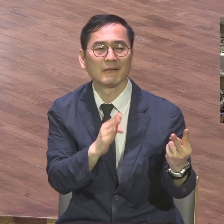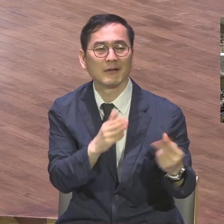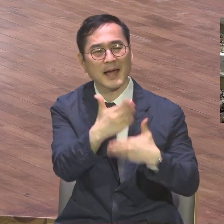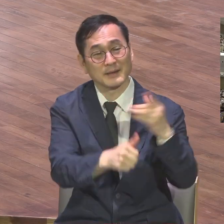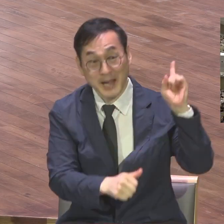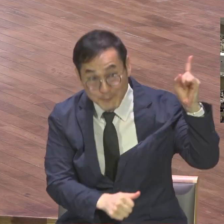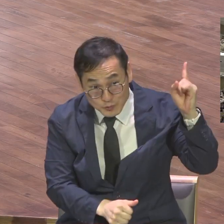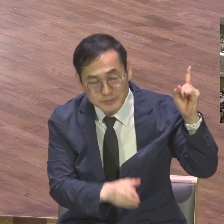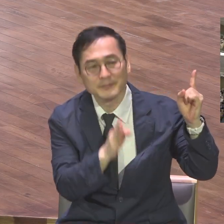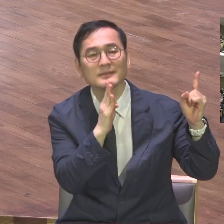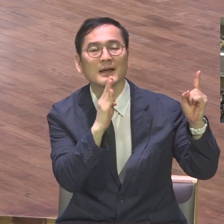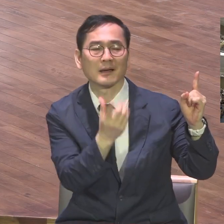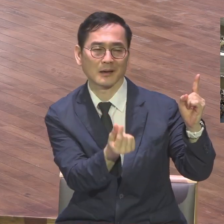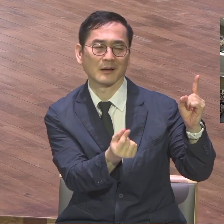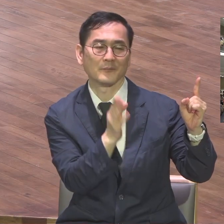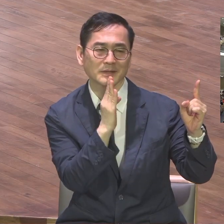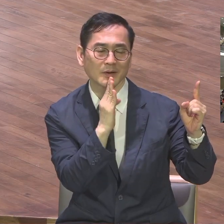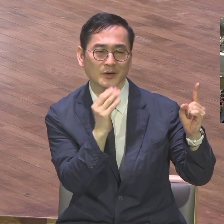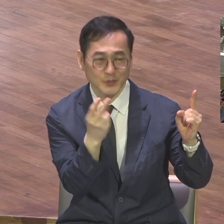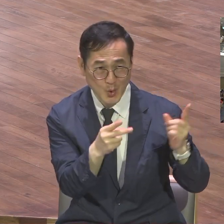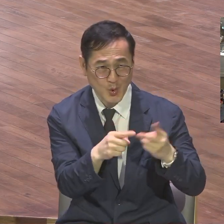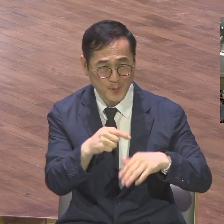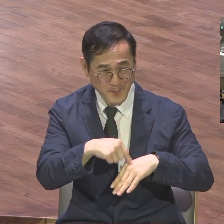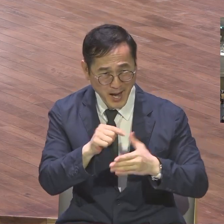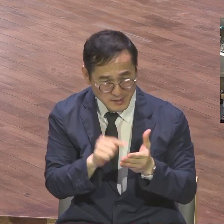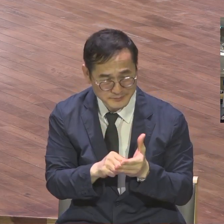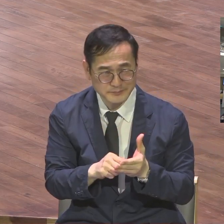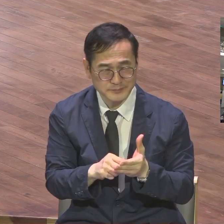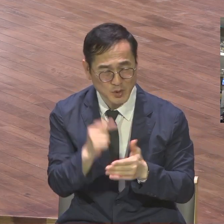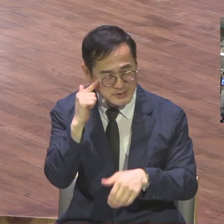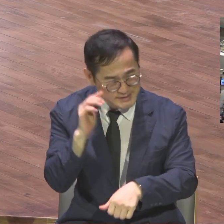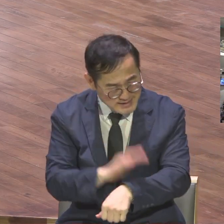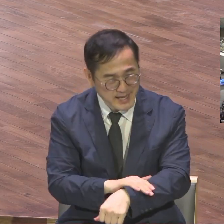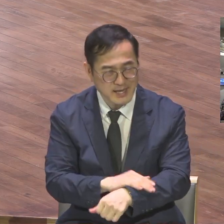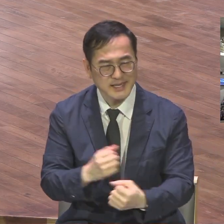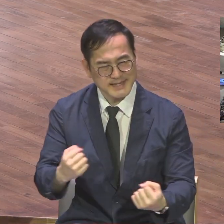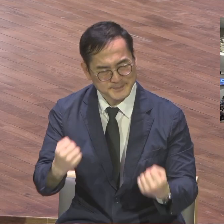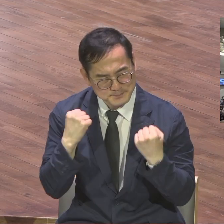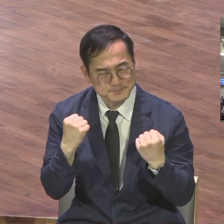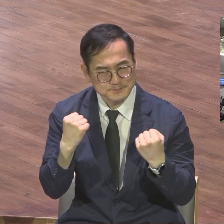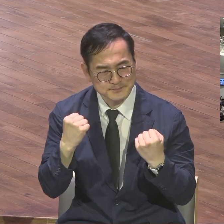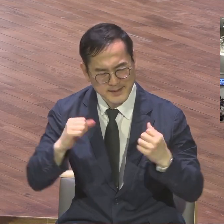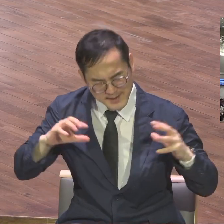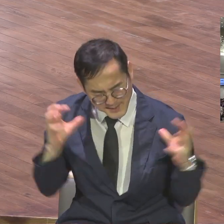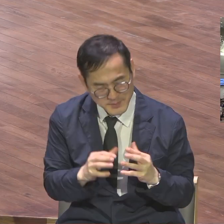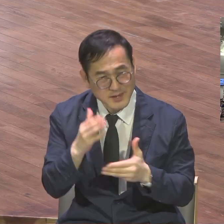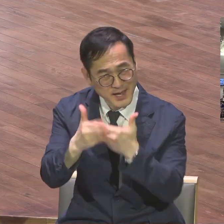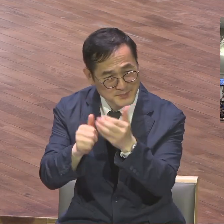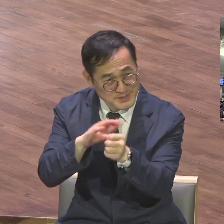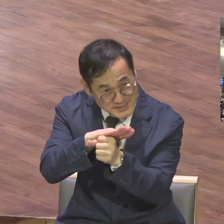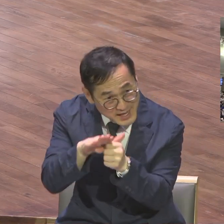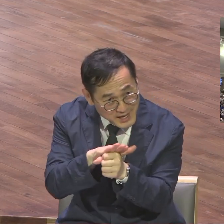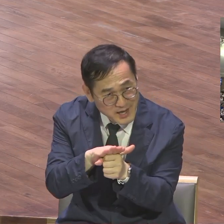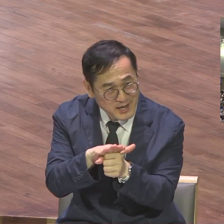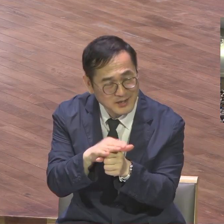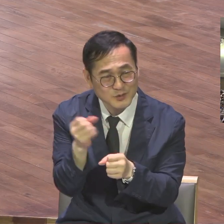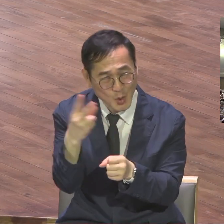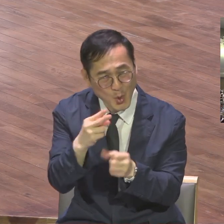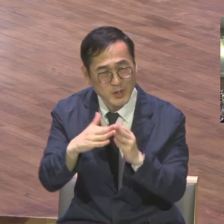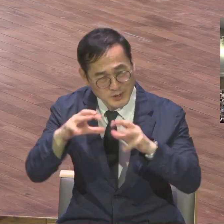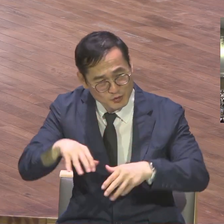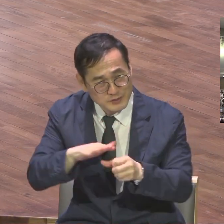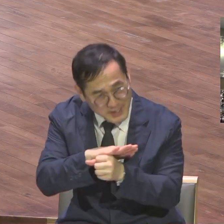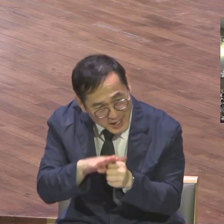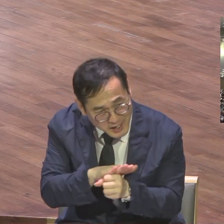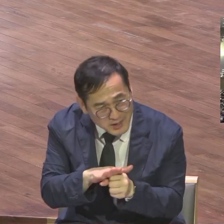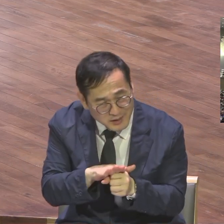하신 말씀이 참이니이다. 또 마음을 다하고 지혜를 다하고 힘을 다하여 하나님을 사랑하는 것과 또